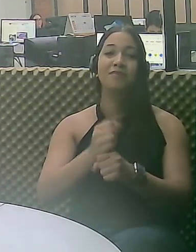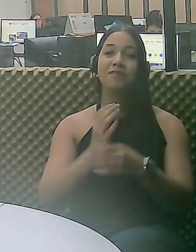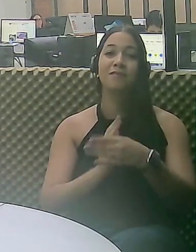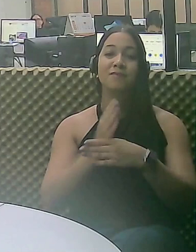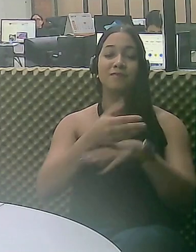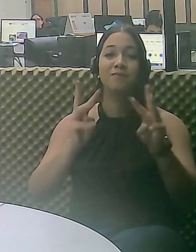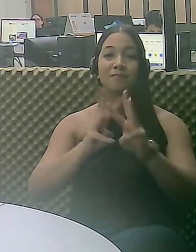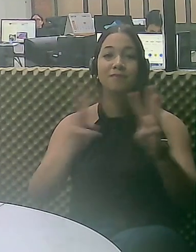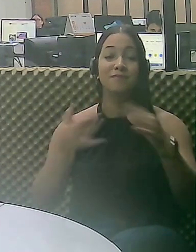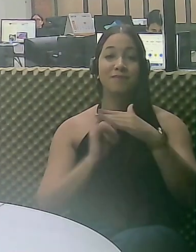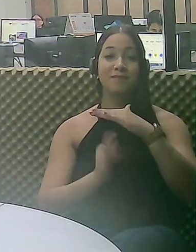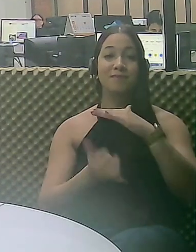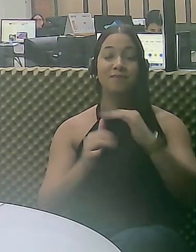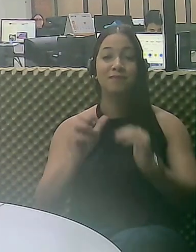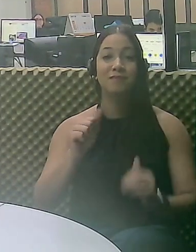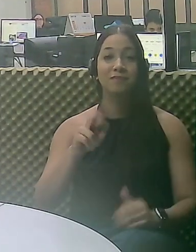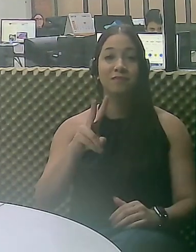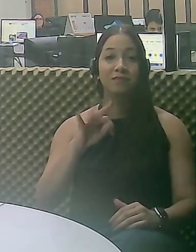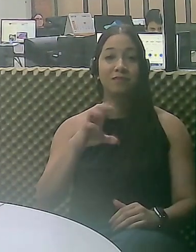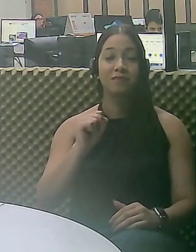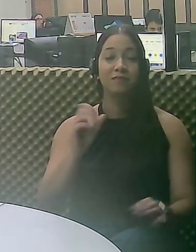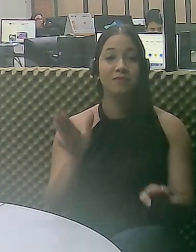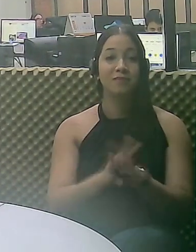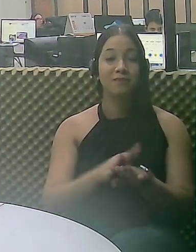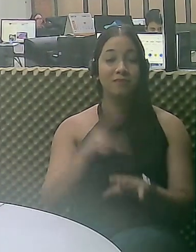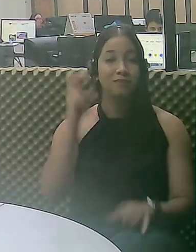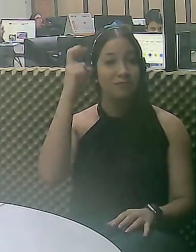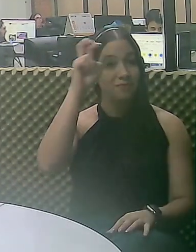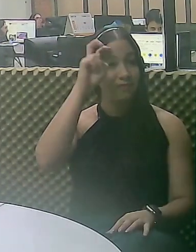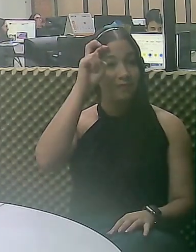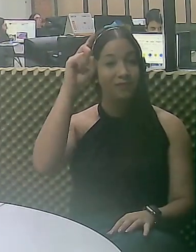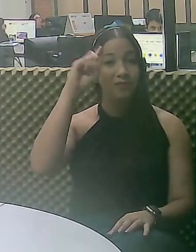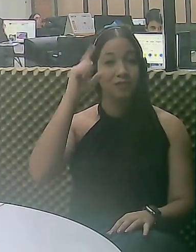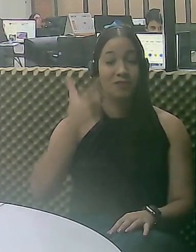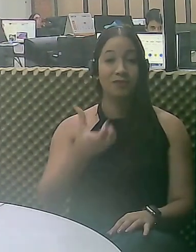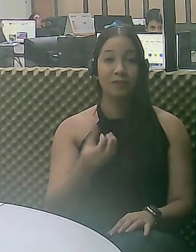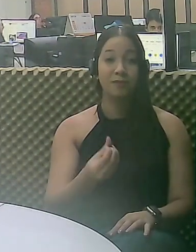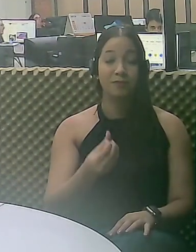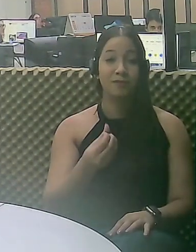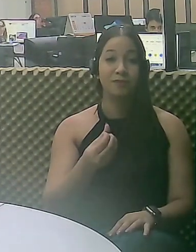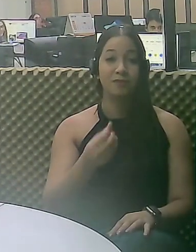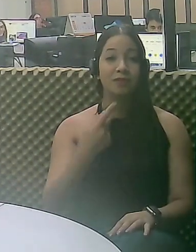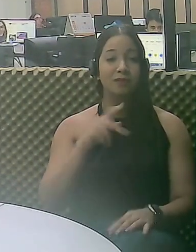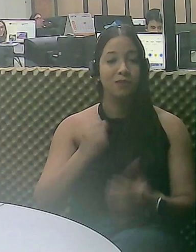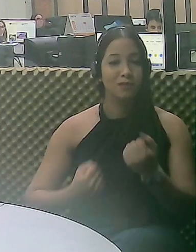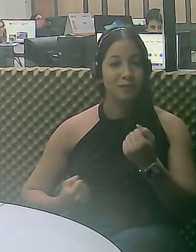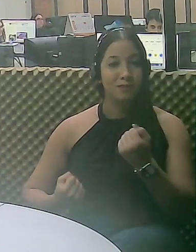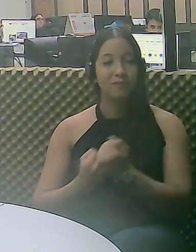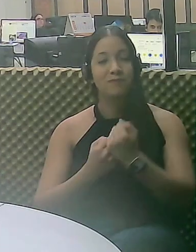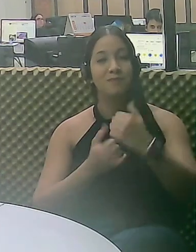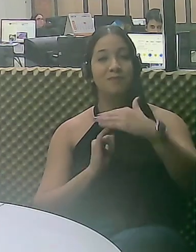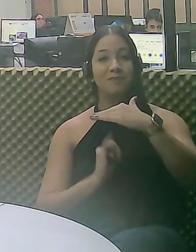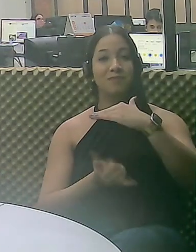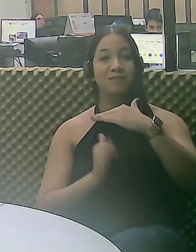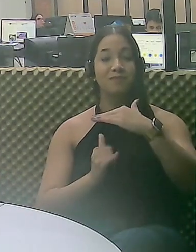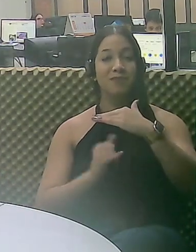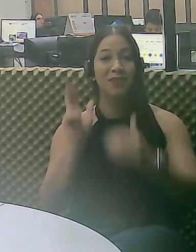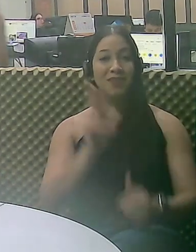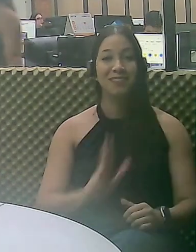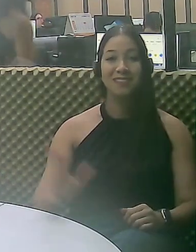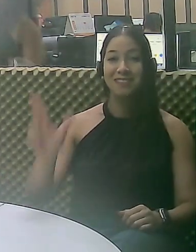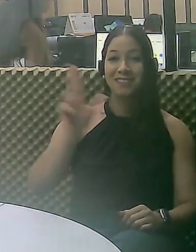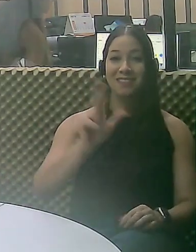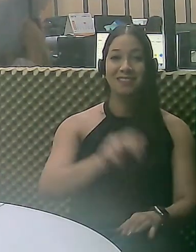acessar o site Startup Awards até quinta-feira, dia 26, e deixar seu apoio às startups de